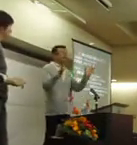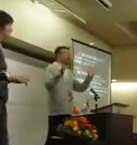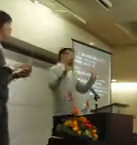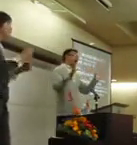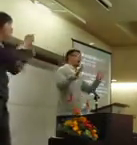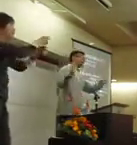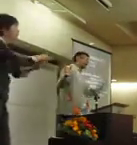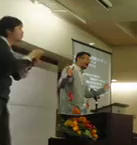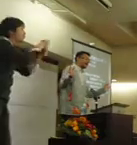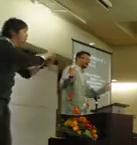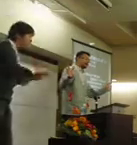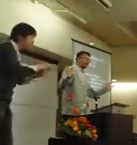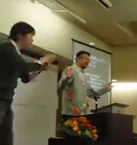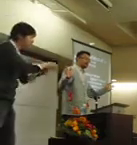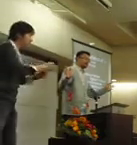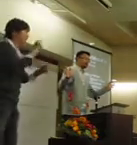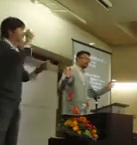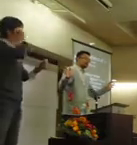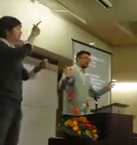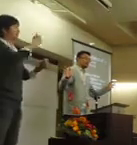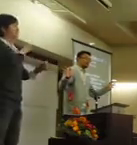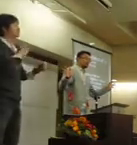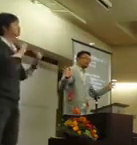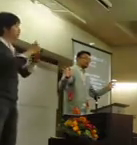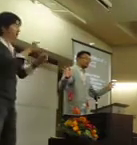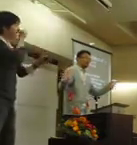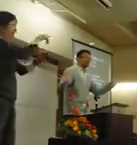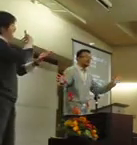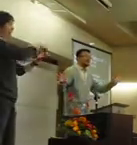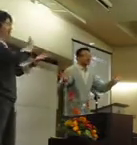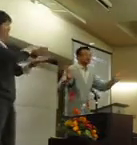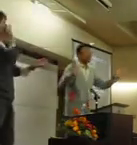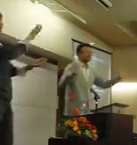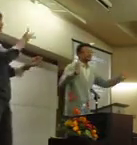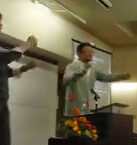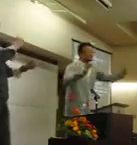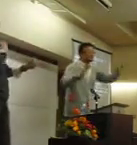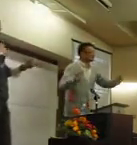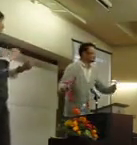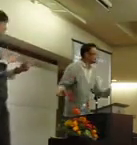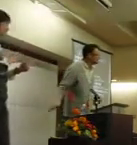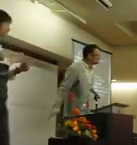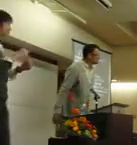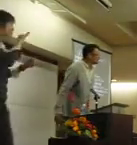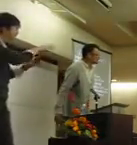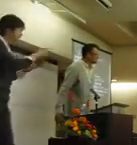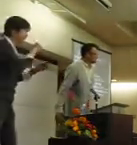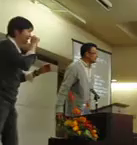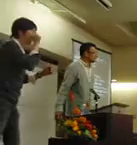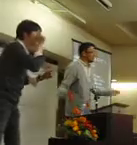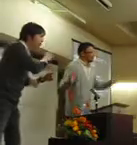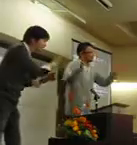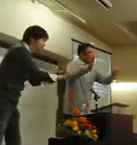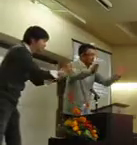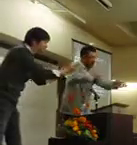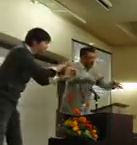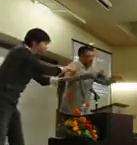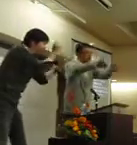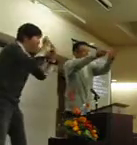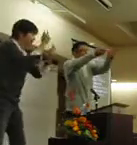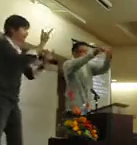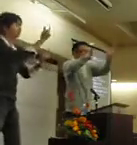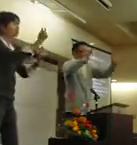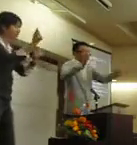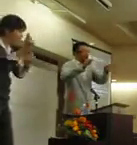農村ではありえない話です。みんな雑草を抜くでしょ。稲